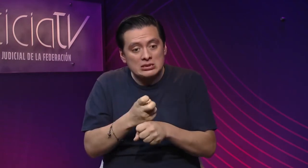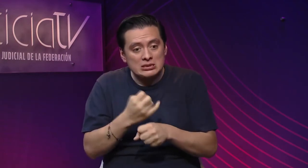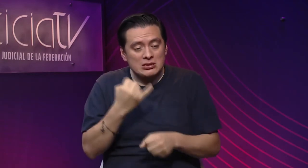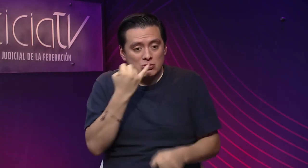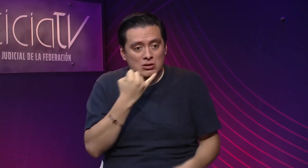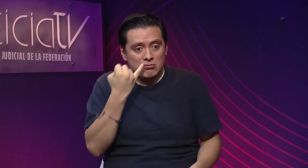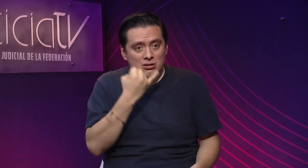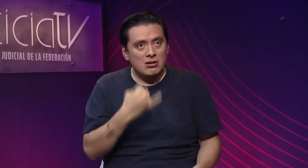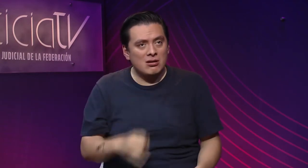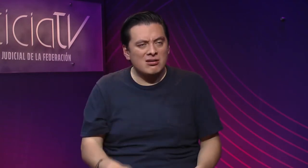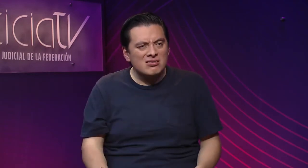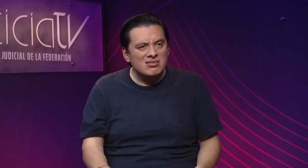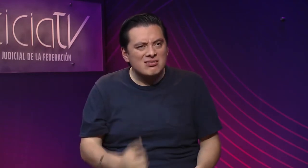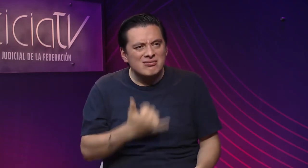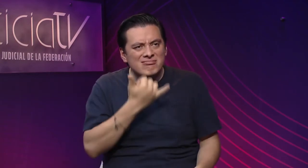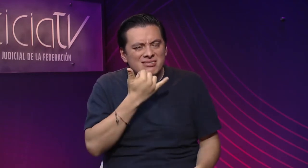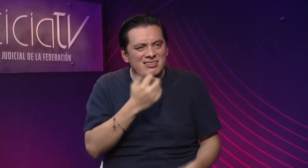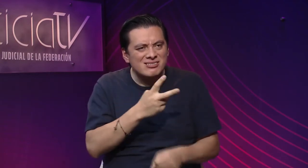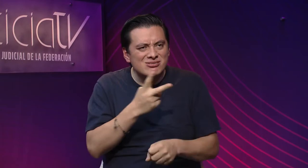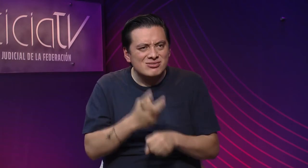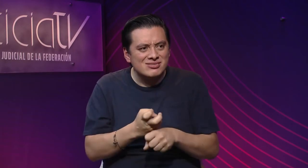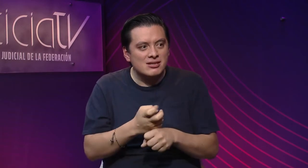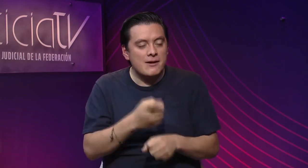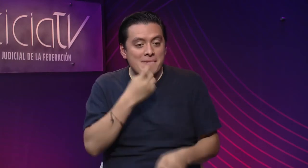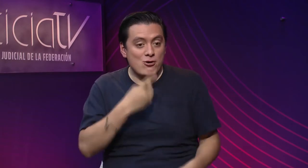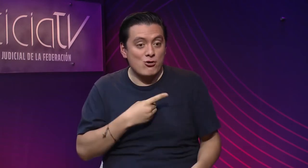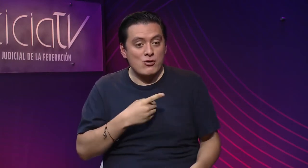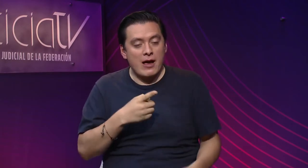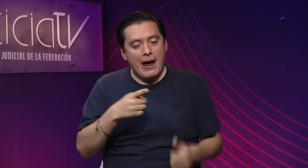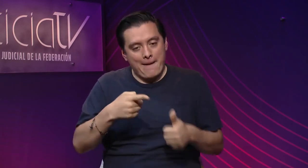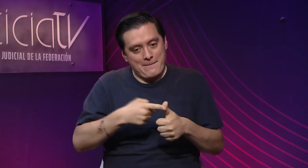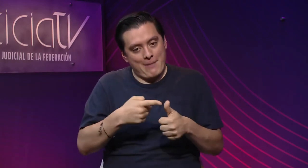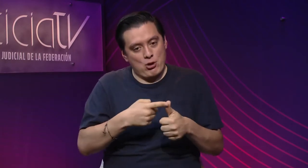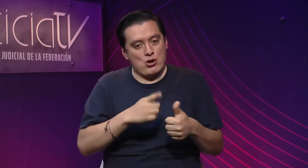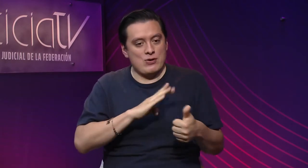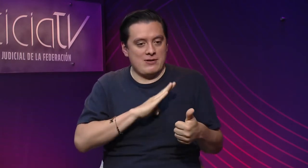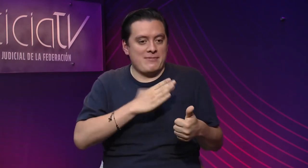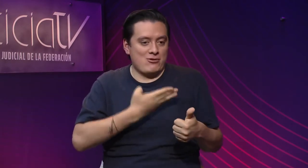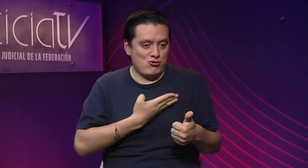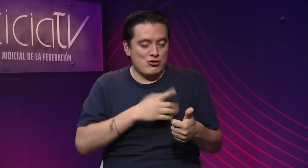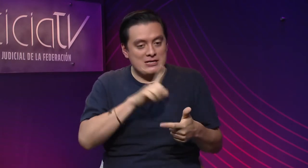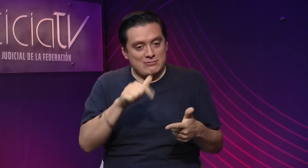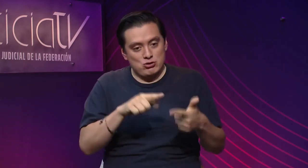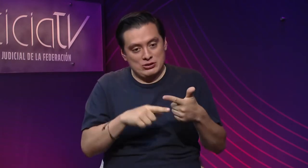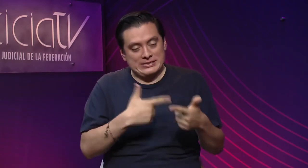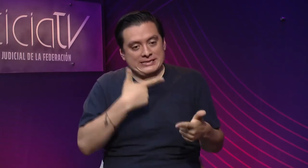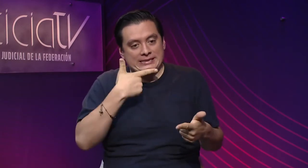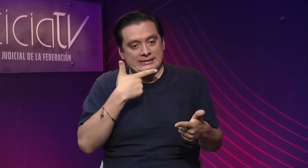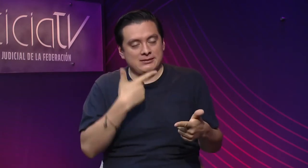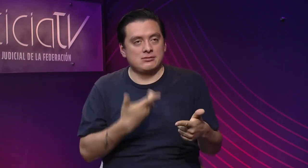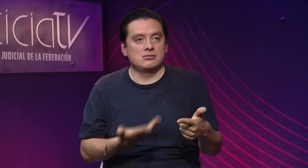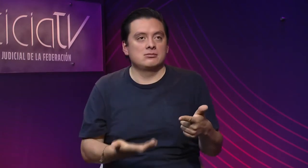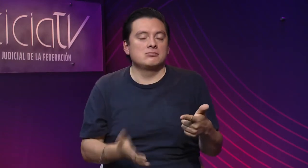tan fácil de aprender. Algún maestro en la maestría me decía, oye, tú tienes que aprender una segunda lengua. Y le dije, ¿una segunda